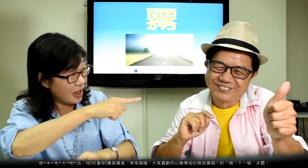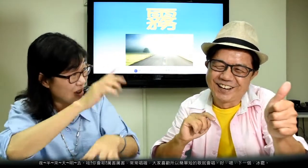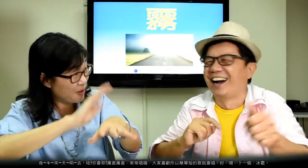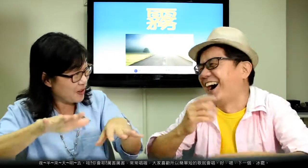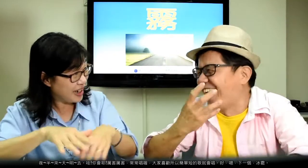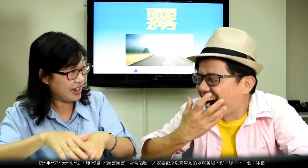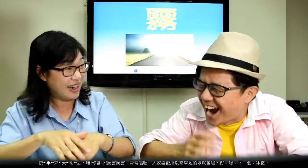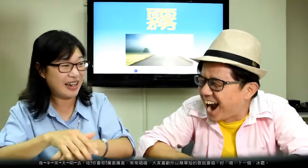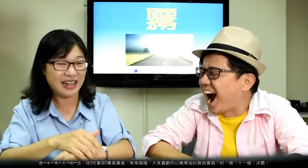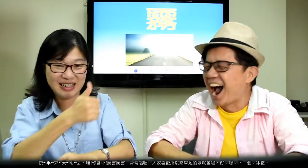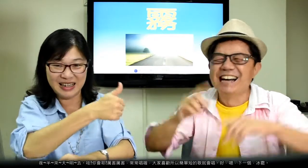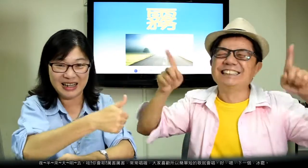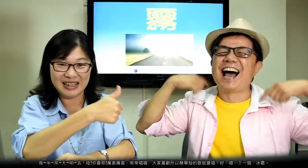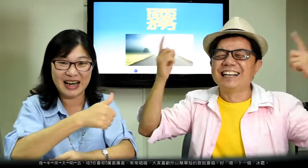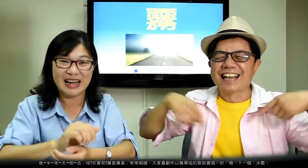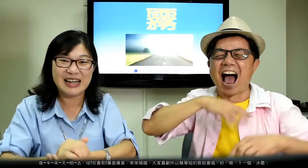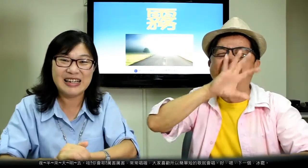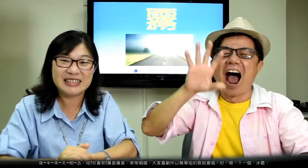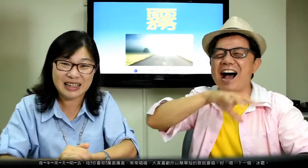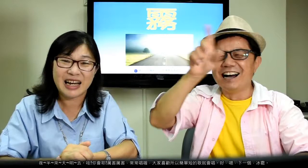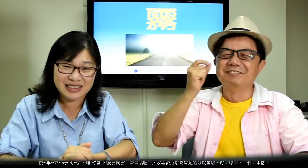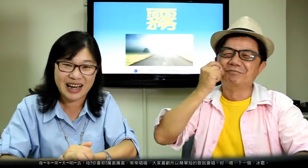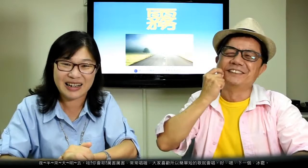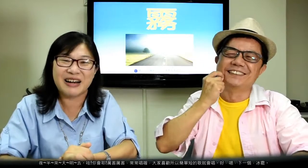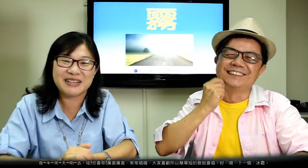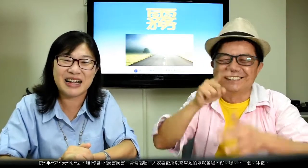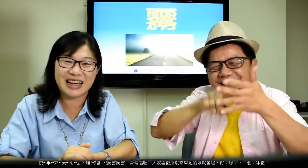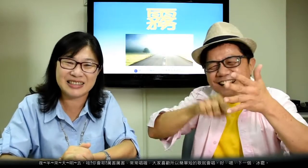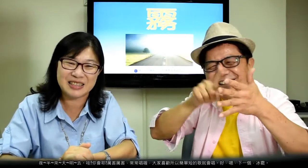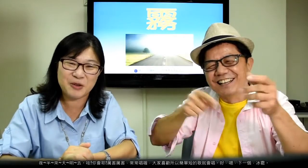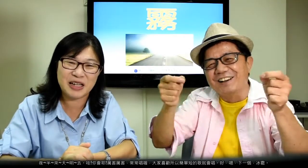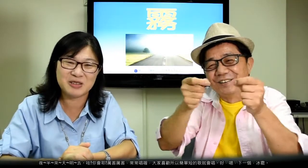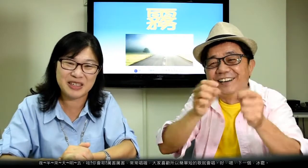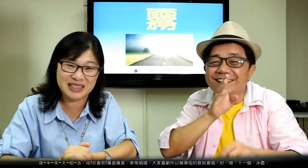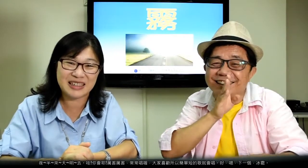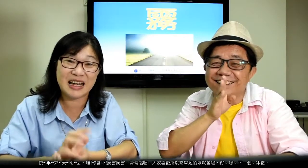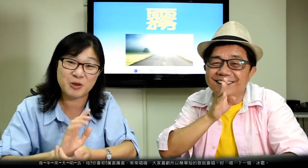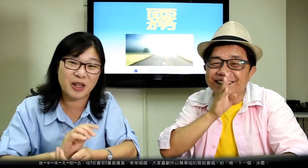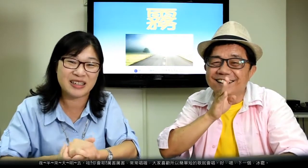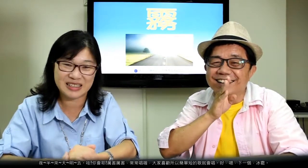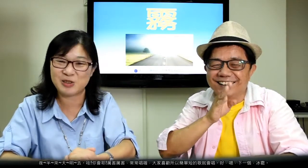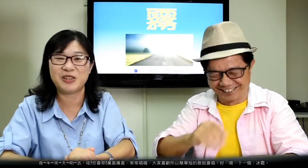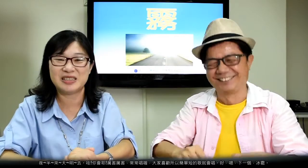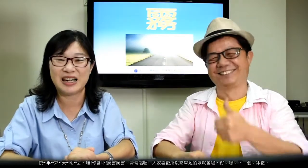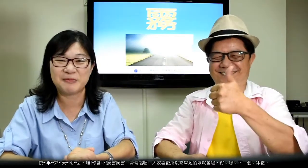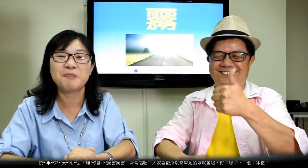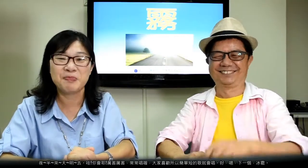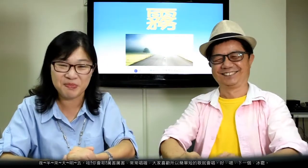你会耶，厉害厉害，常常唱哦，大家喜欢，所以简单短的歌就会唱。